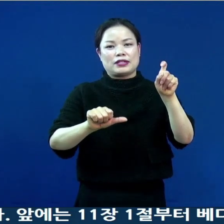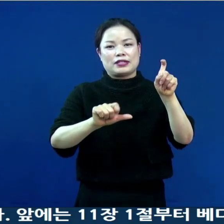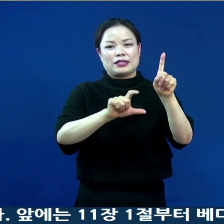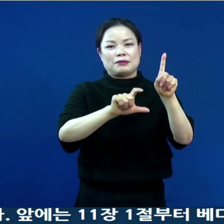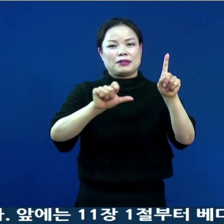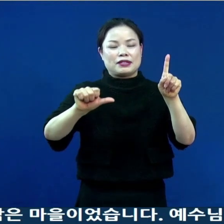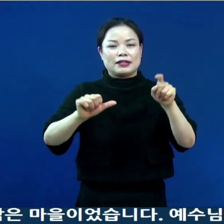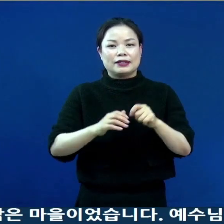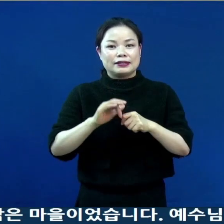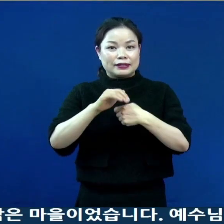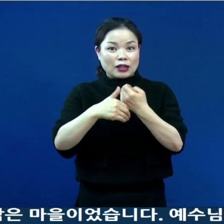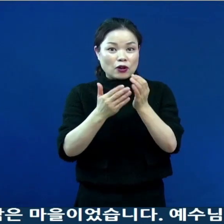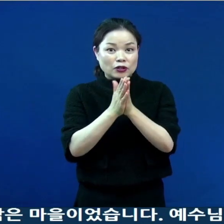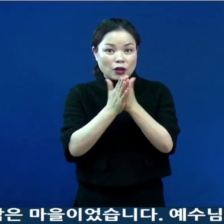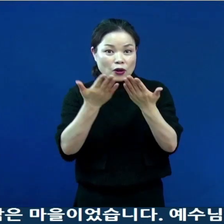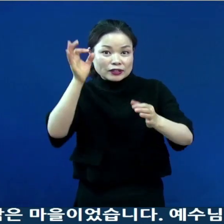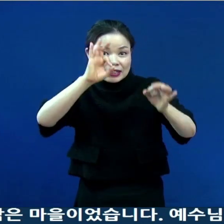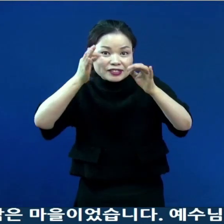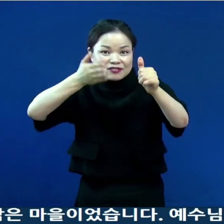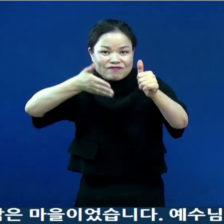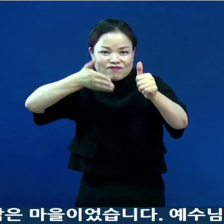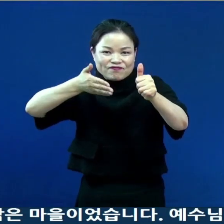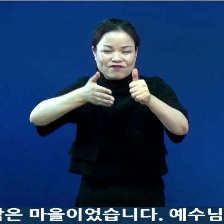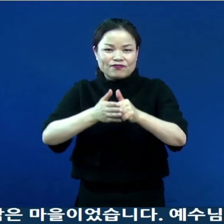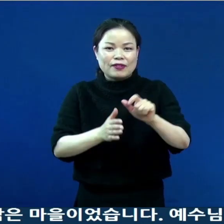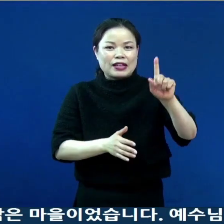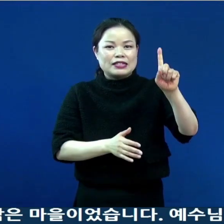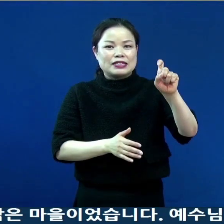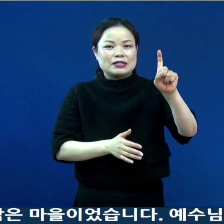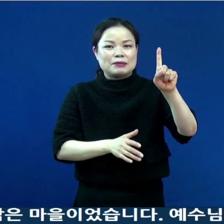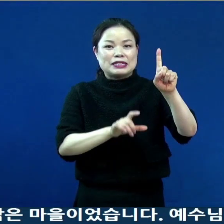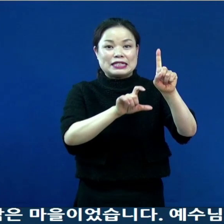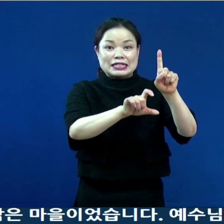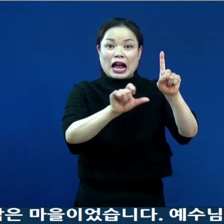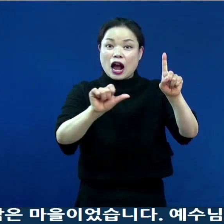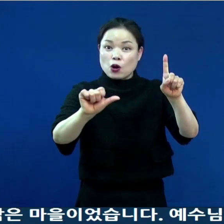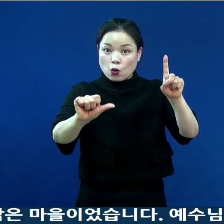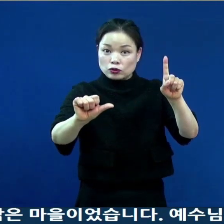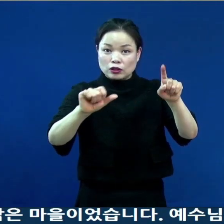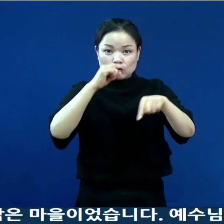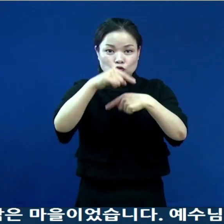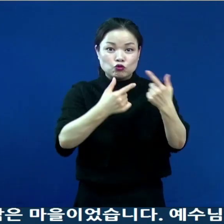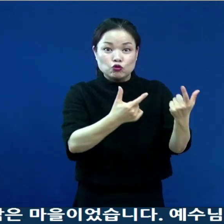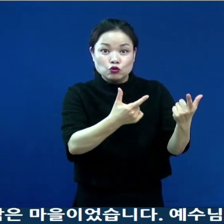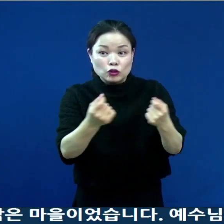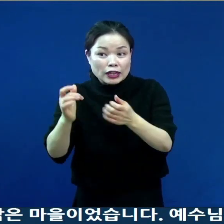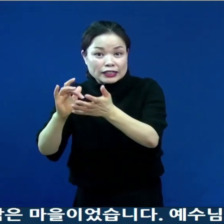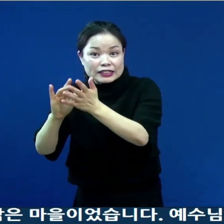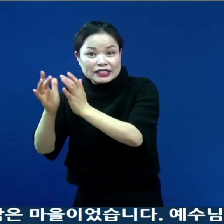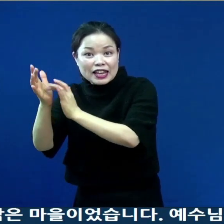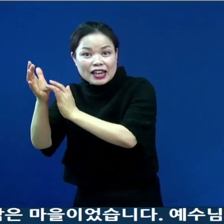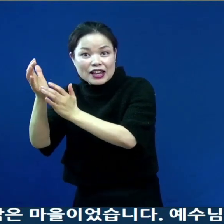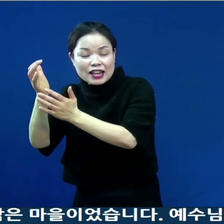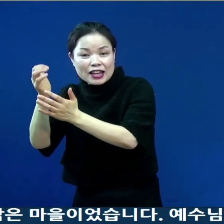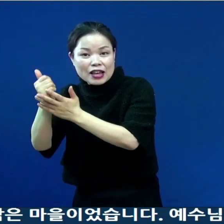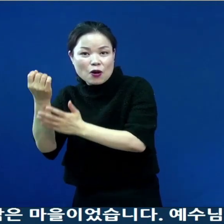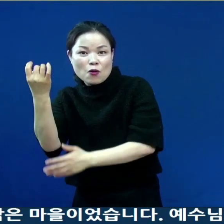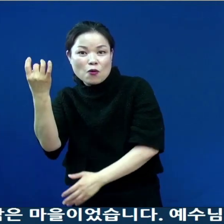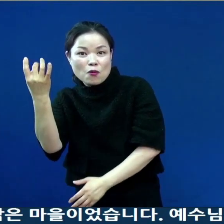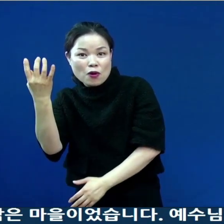5절 성경 피셔야 됩니다. 11장 5절 피셨죠? 읽겠습니다. 예수께서